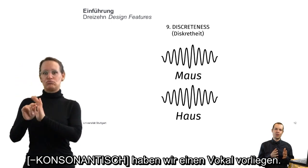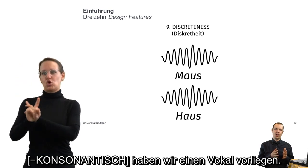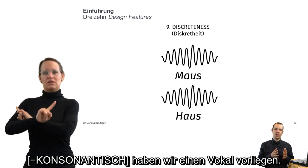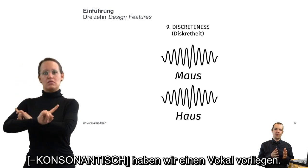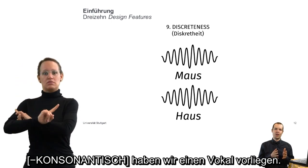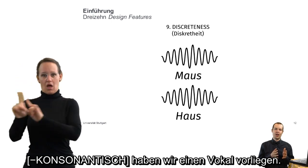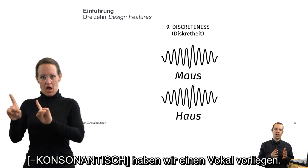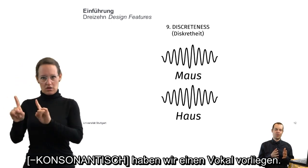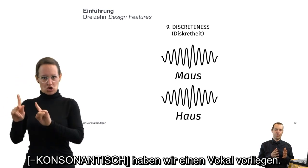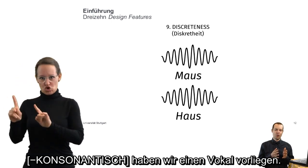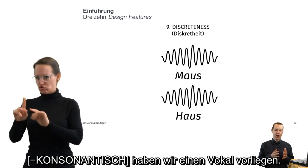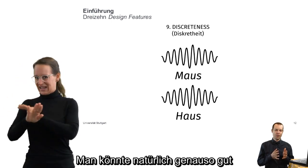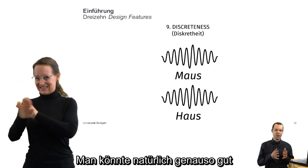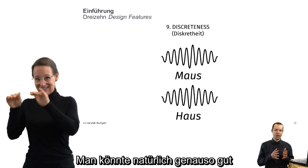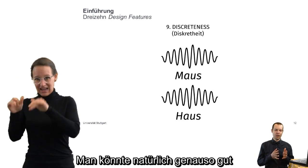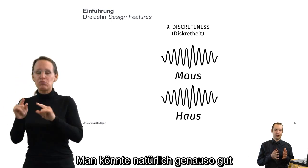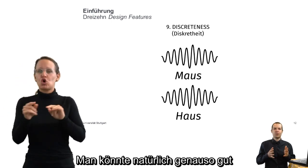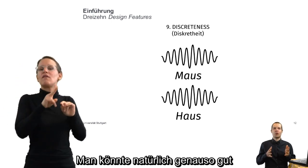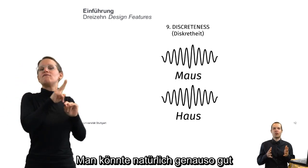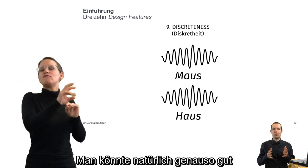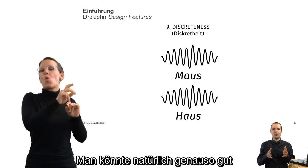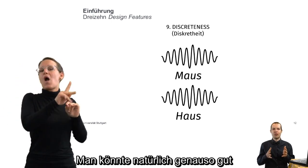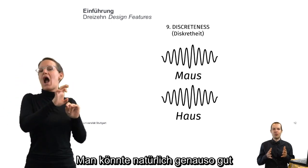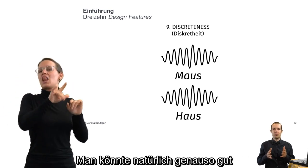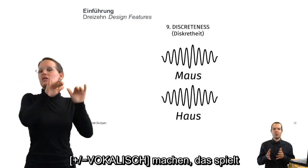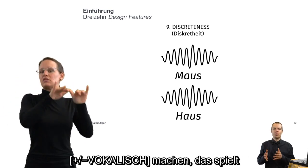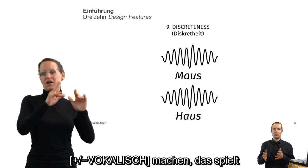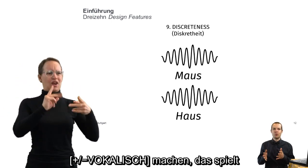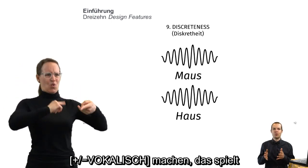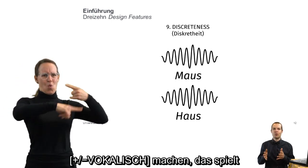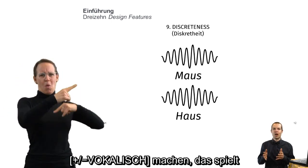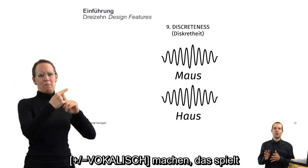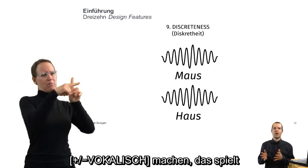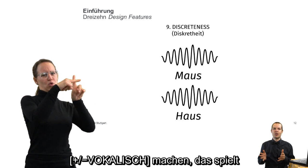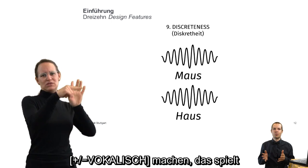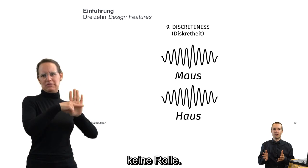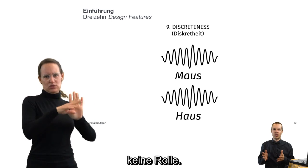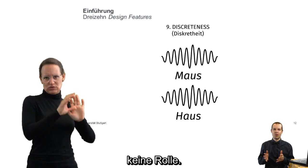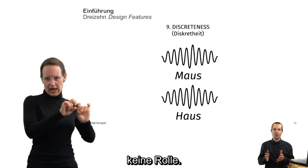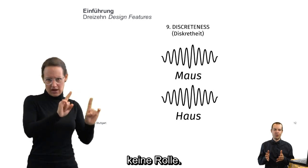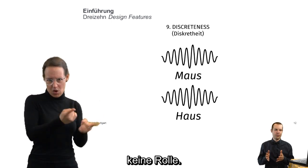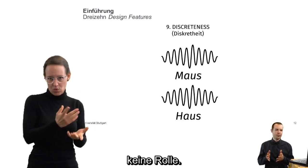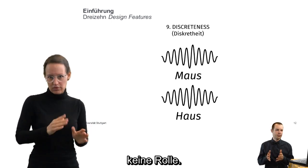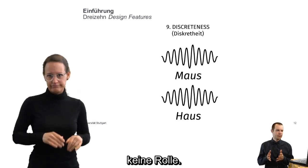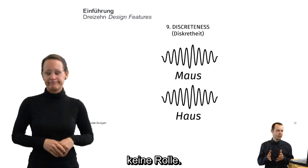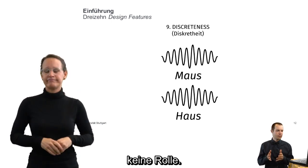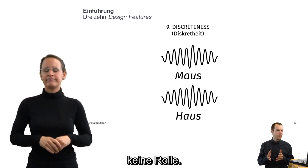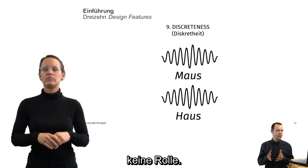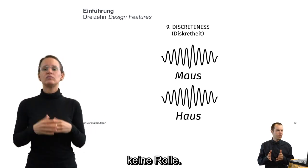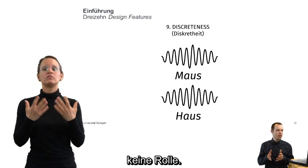-Konsonantisch haben wir ein Vokalvorliegen. Könnte natürlich genauso gut Plus-Minus-Vokalisch machen, das spielt keine Rolle.